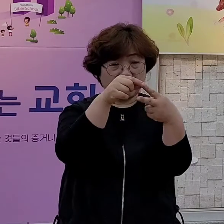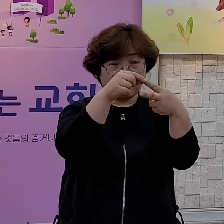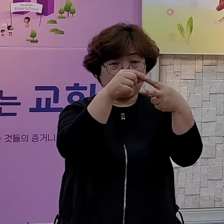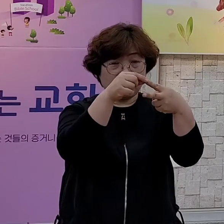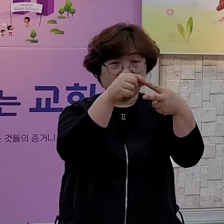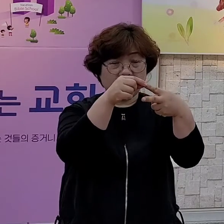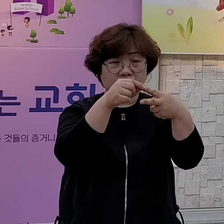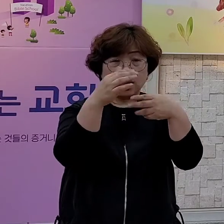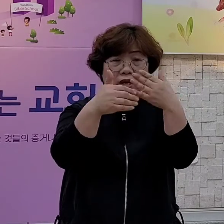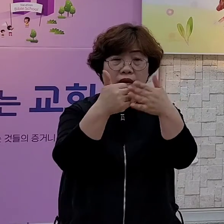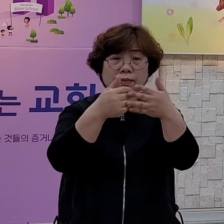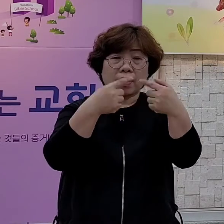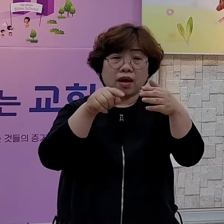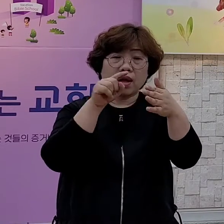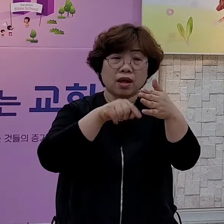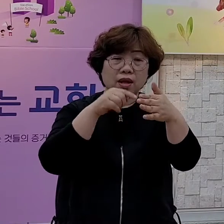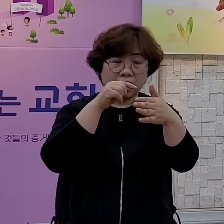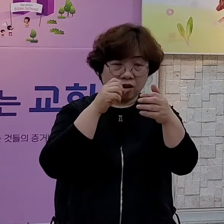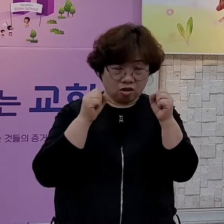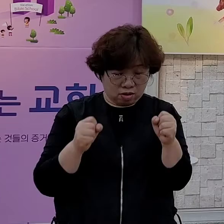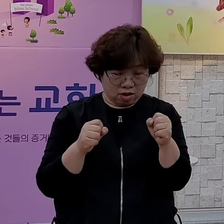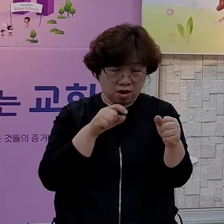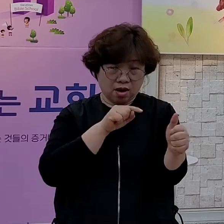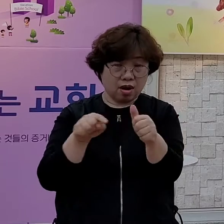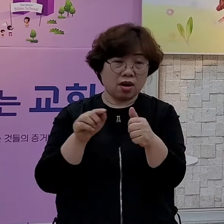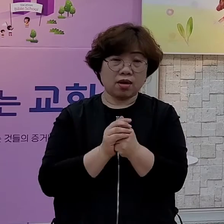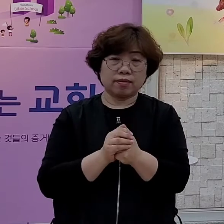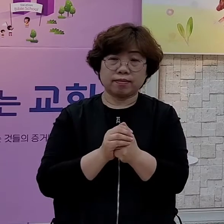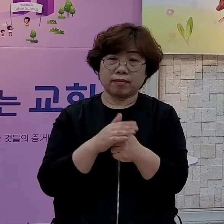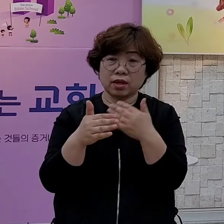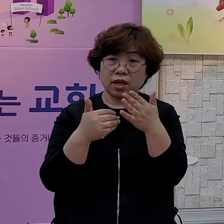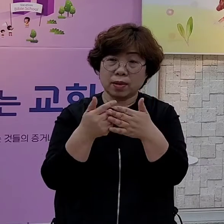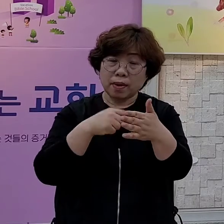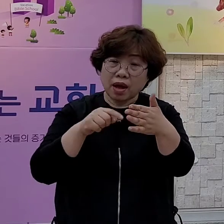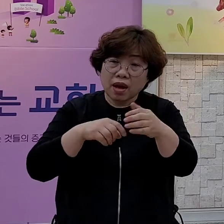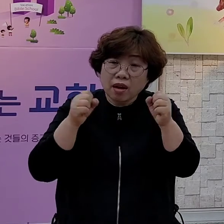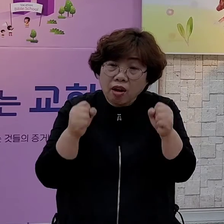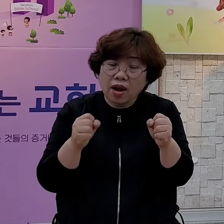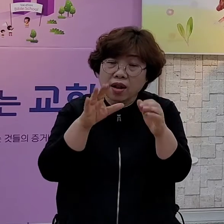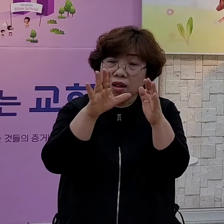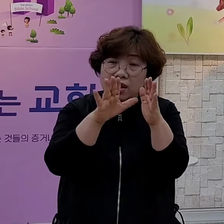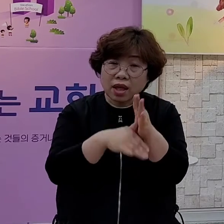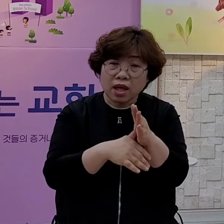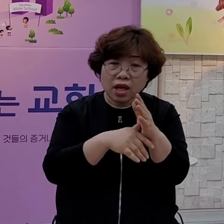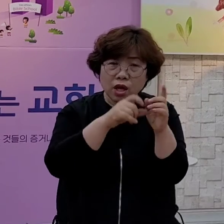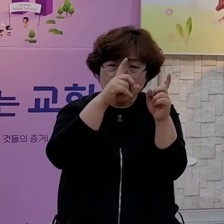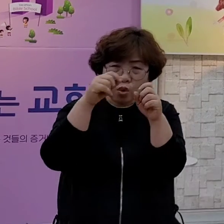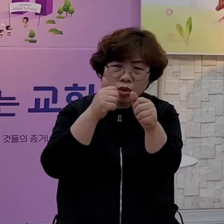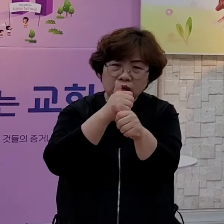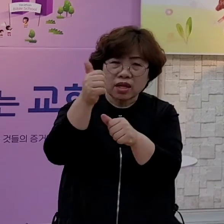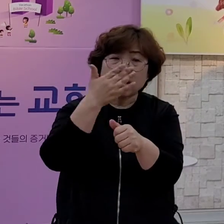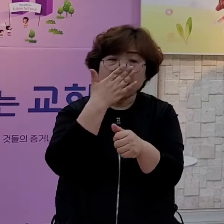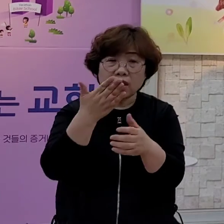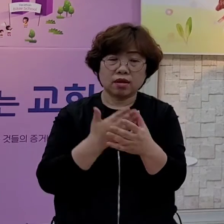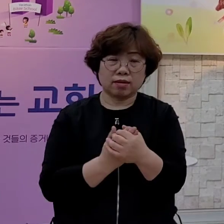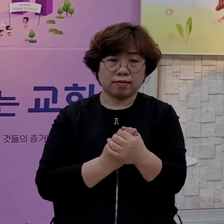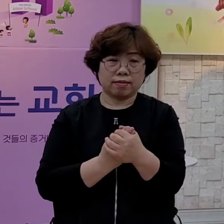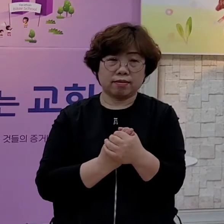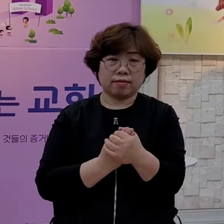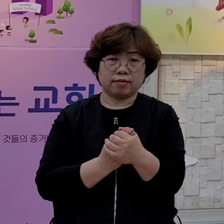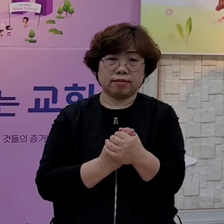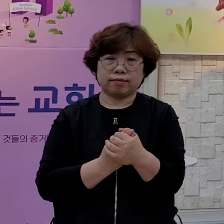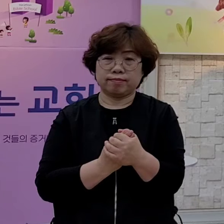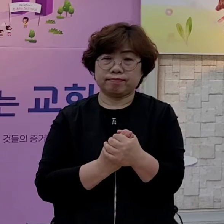안에 거하라 라는 것을 말씀합니다. 하나님 안에 거해야만 우리가 이 유혹을 이길 수 있다라고 가르쳐